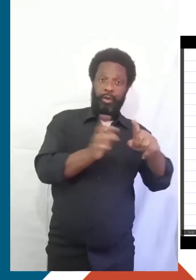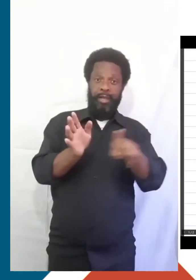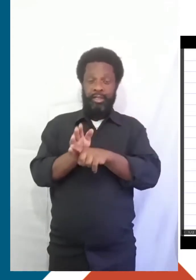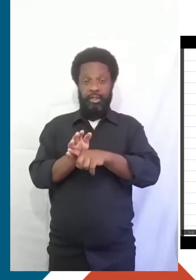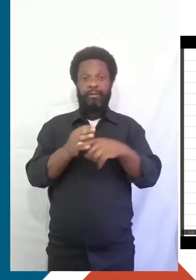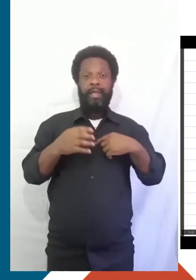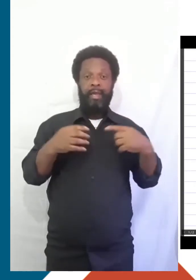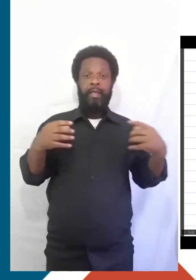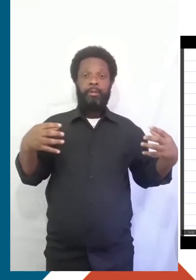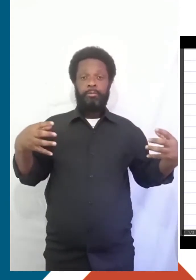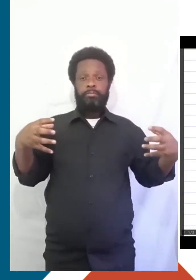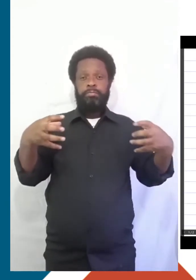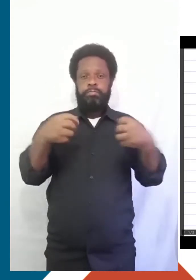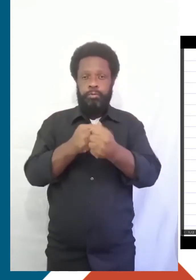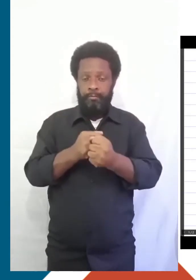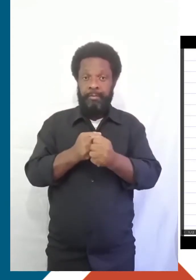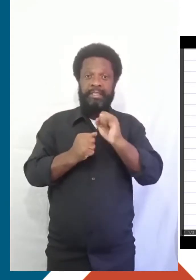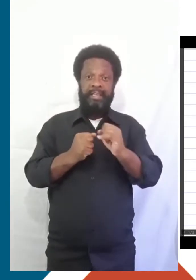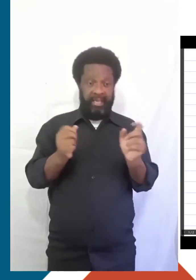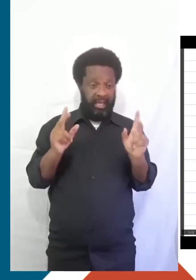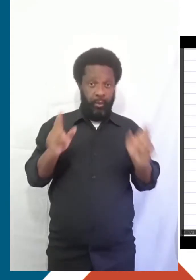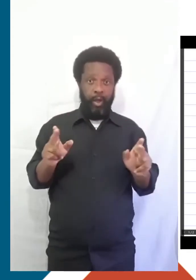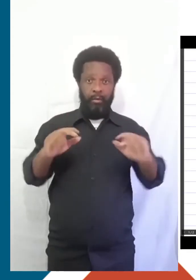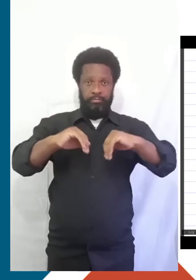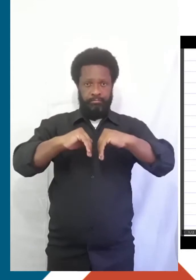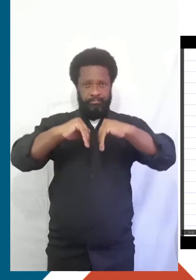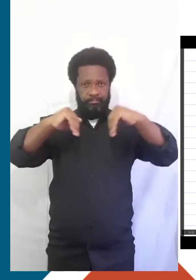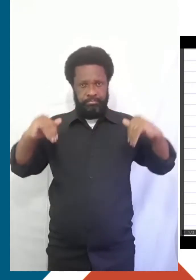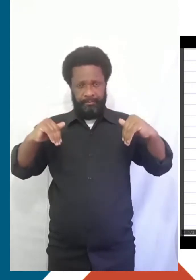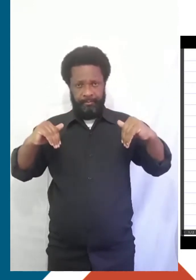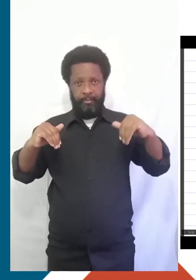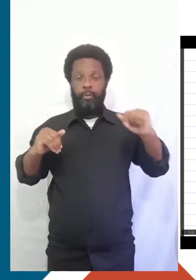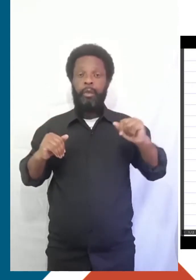cargas opostas se atraem, enquanto que cargas iguais se repelem.